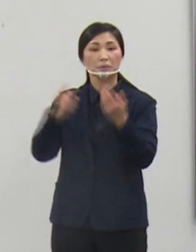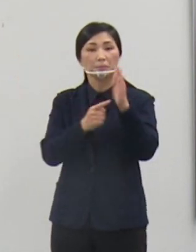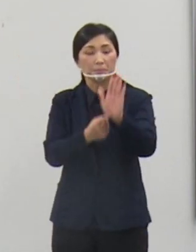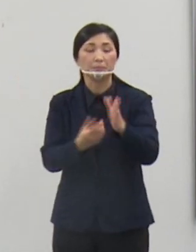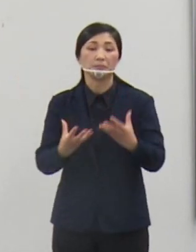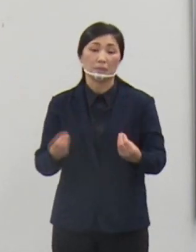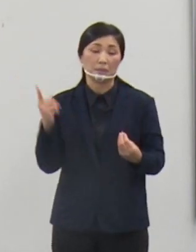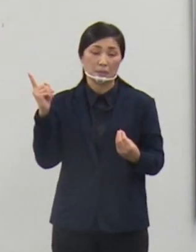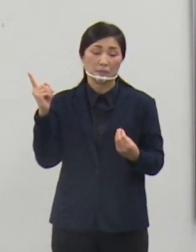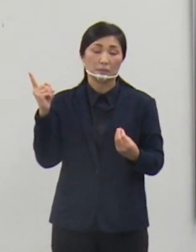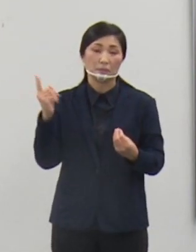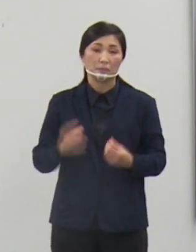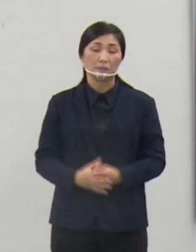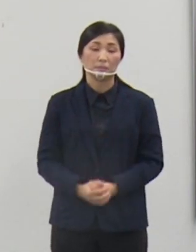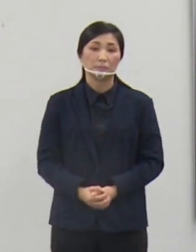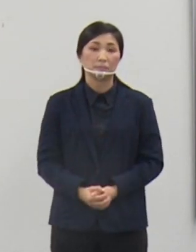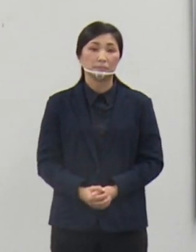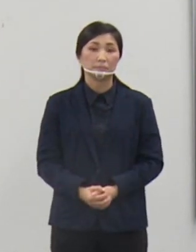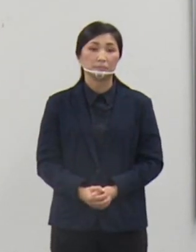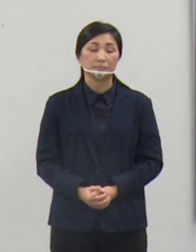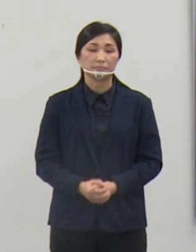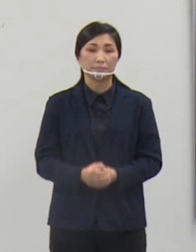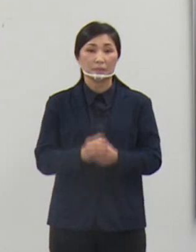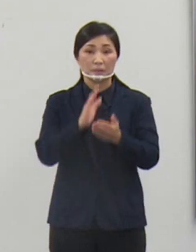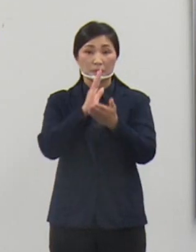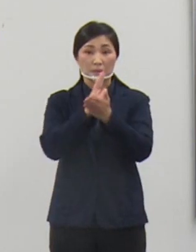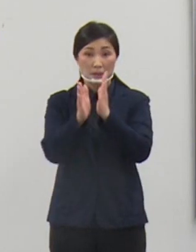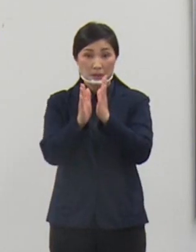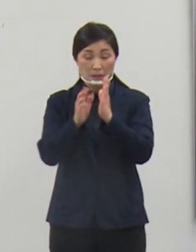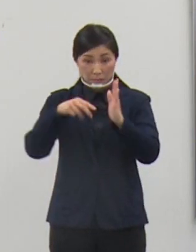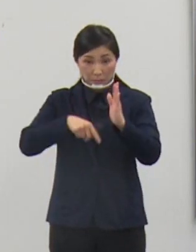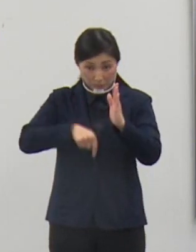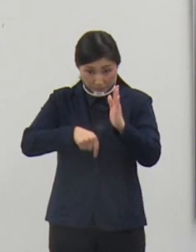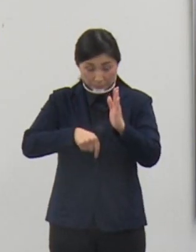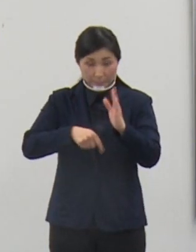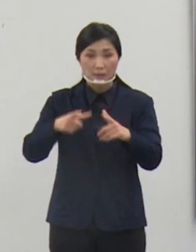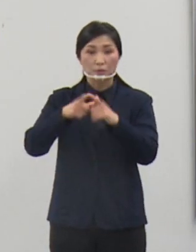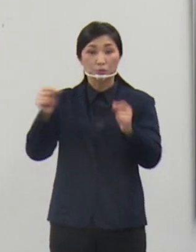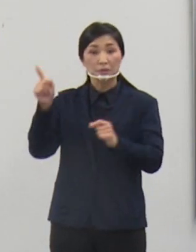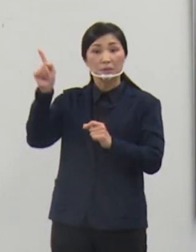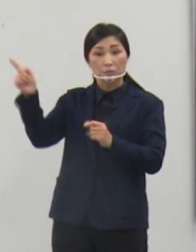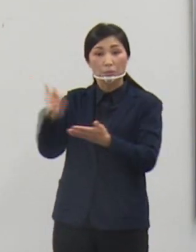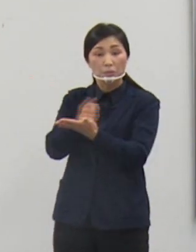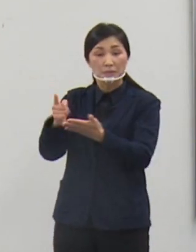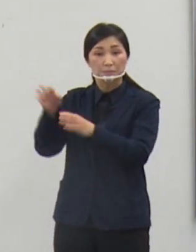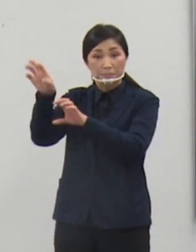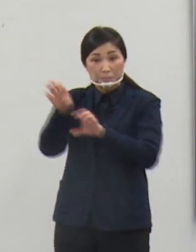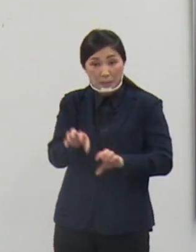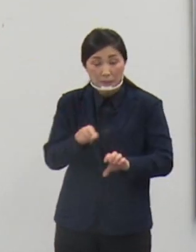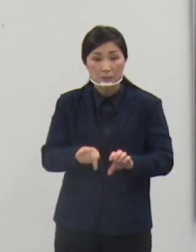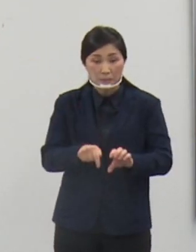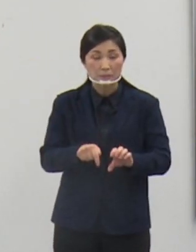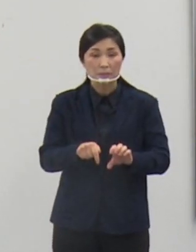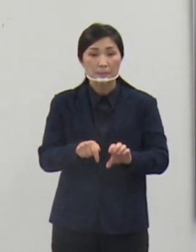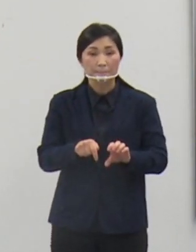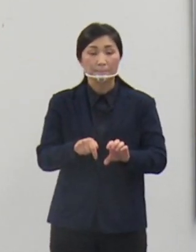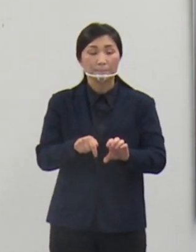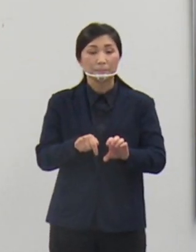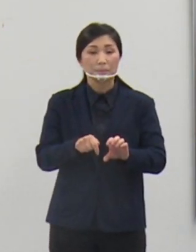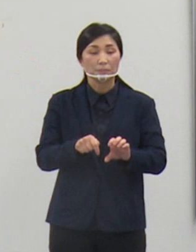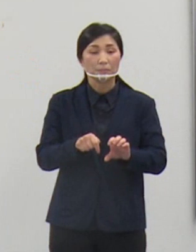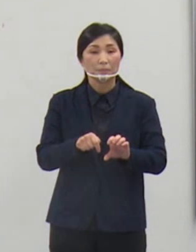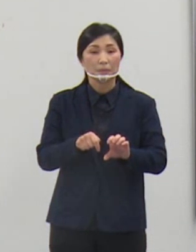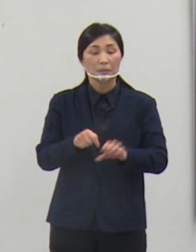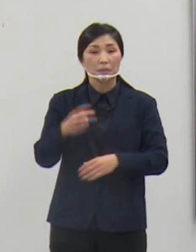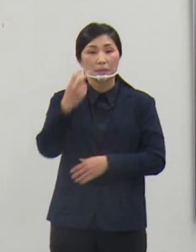ございます。本県におきましてもこの国の方針を踏まえまして警戒基準を見直すこと